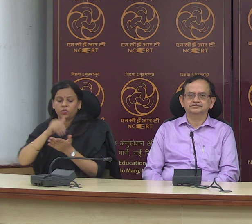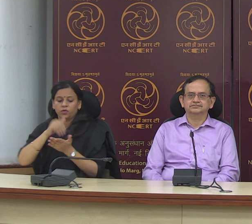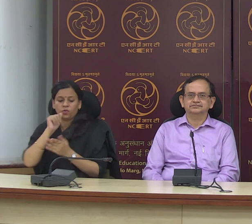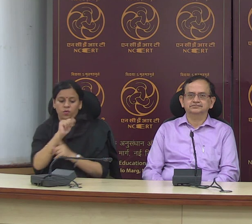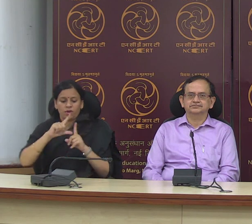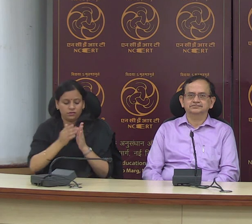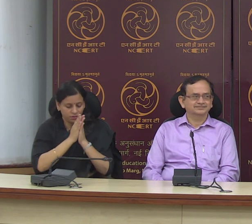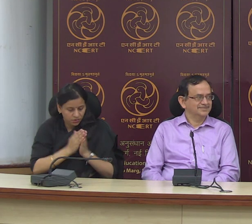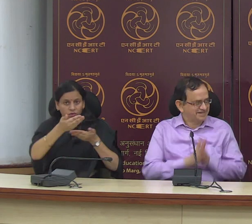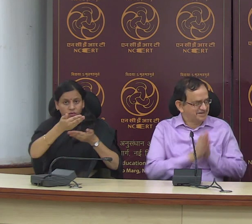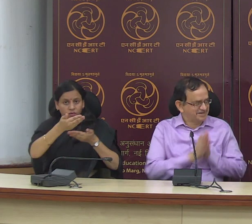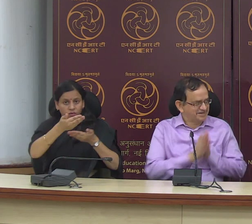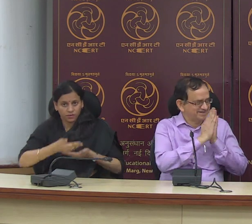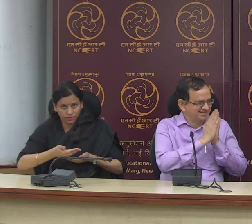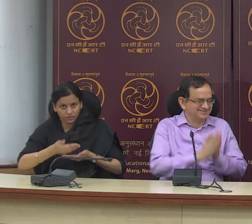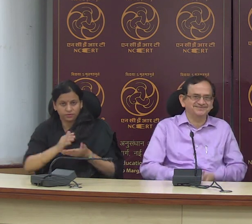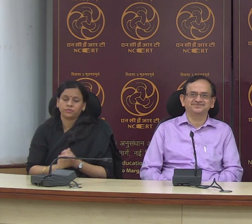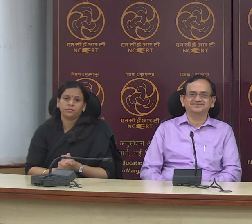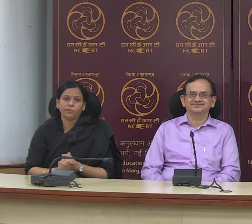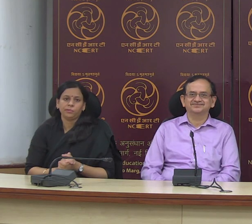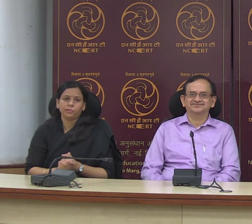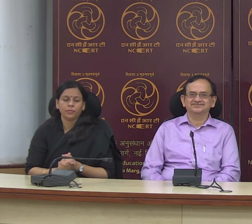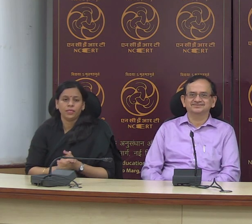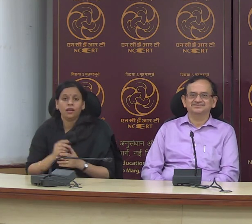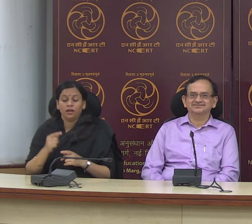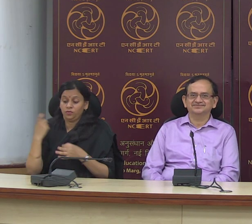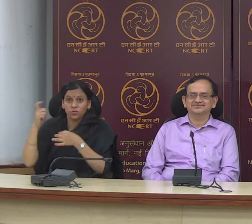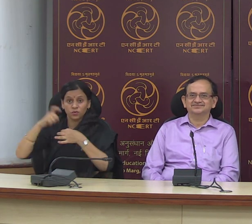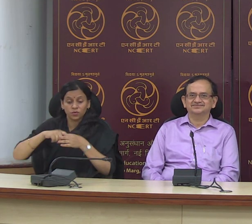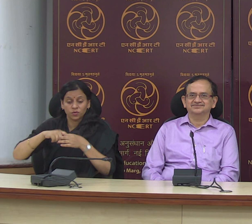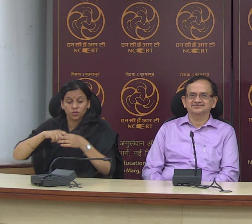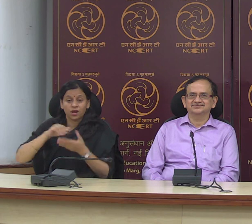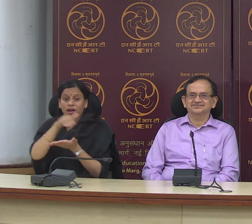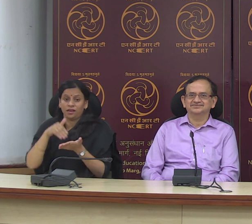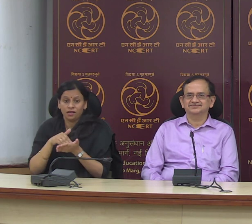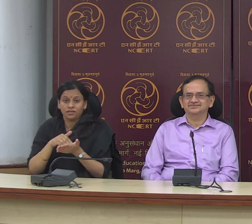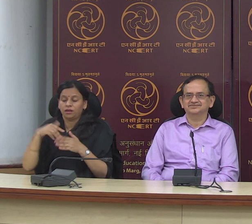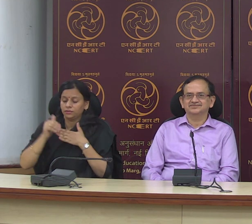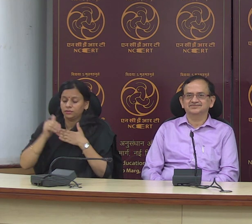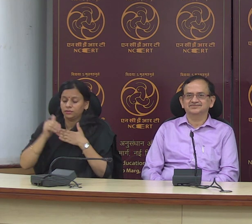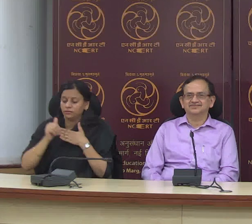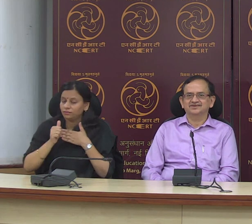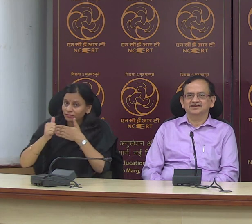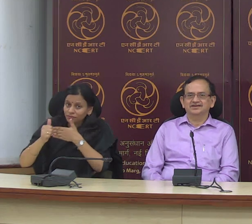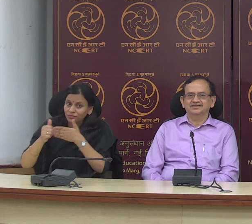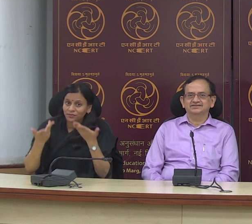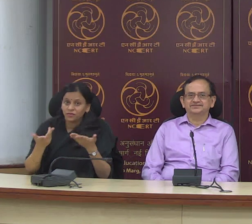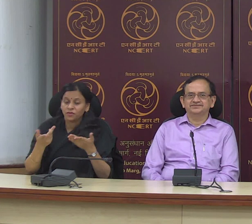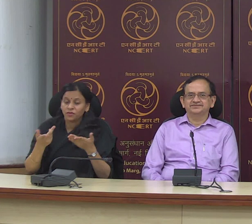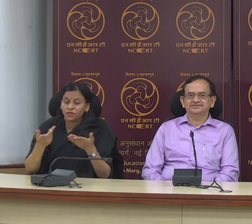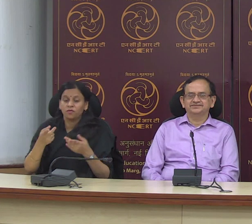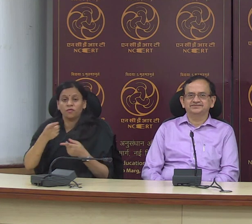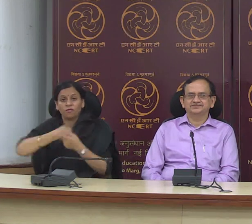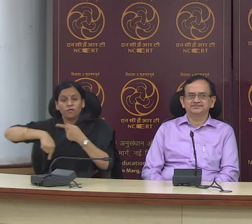के। सर नमस्कार, बहुत बहुत स्वागत है आपका। सर आप यहाँ आए हैं, ISLRTC का आप प्रतिनिधित्व कर रहे हैं और वी